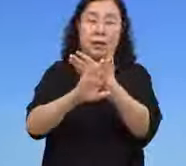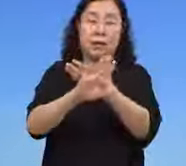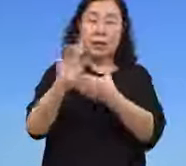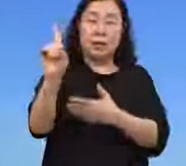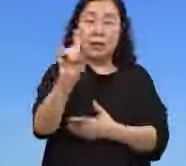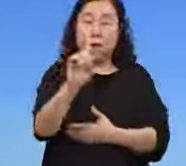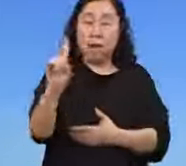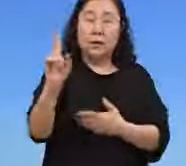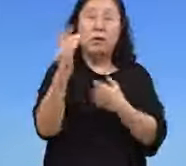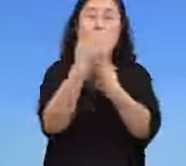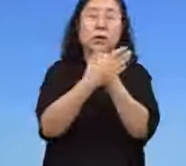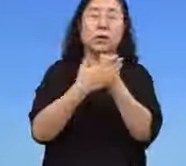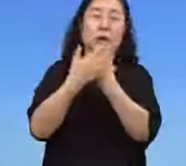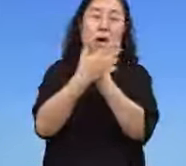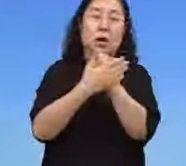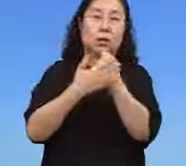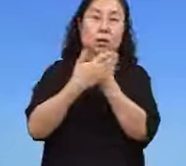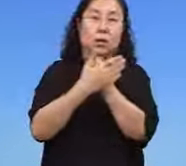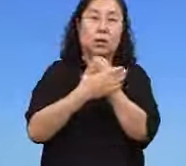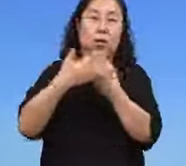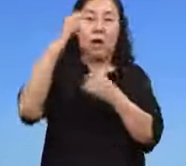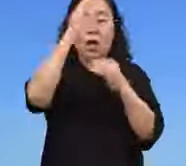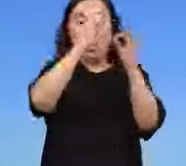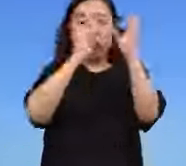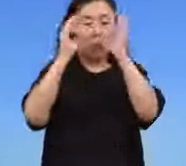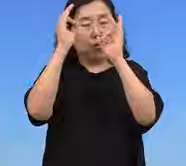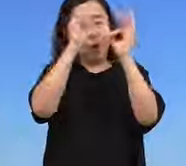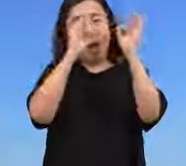다른 어떤 은혜 구하지 않으리.